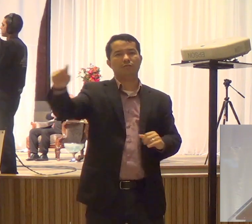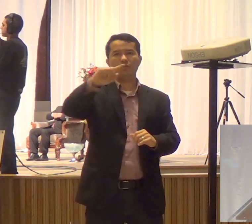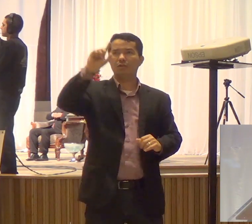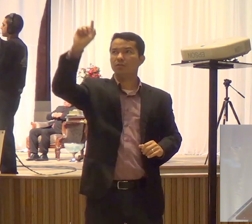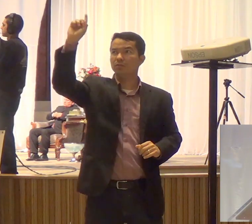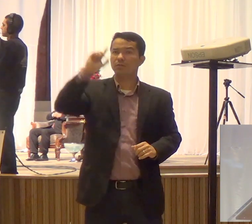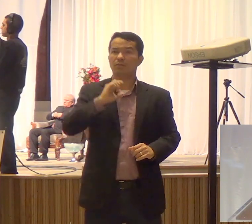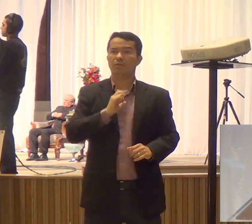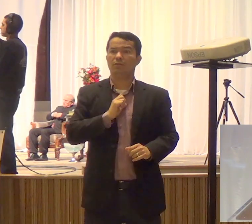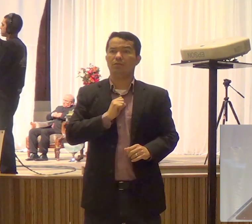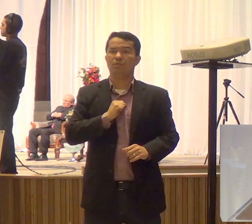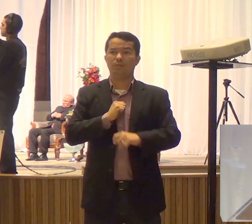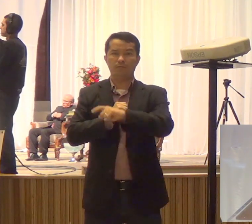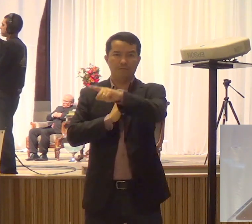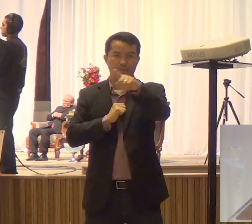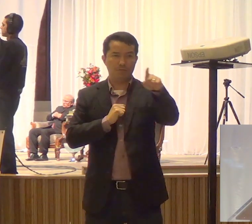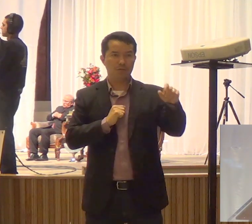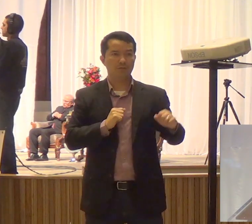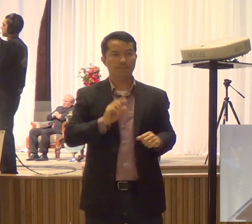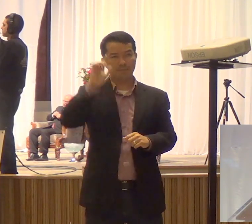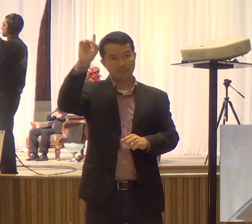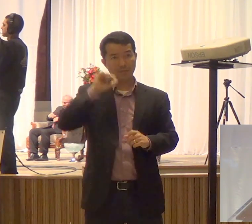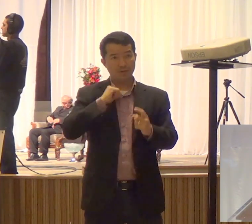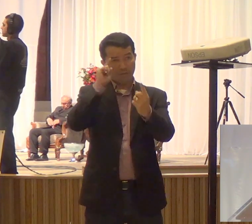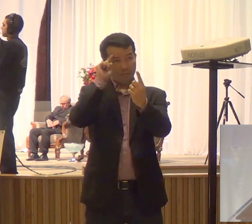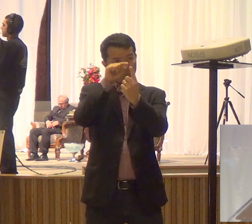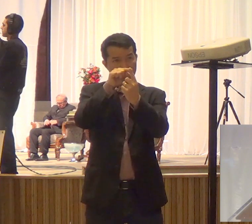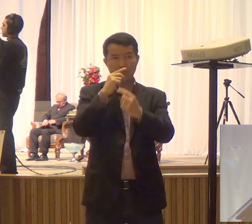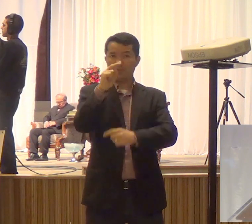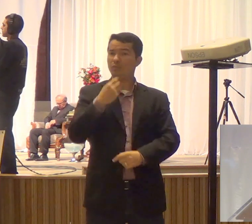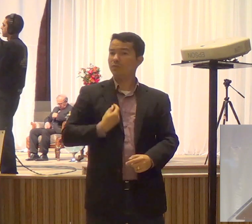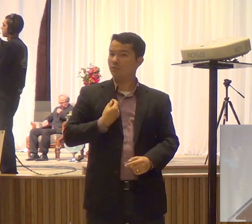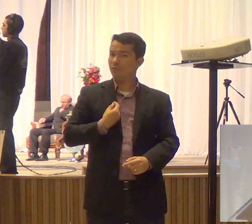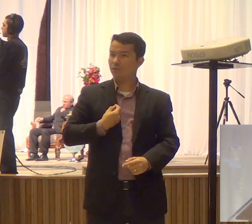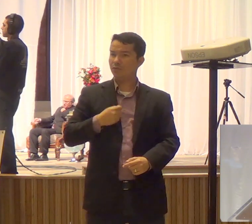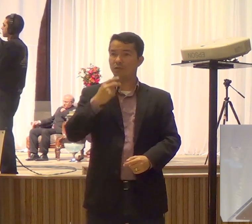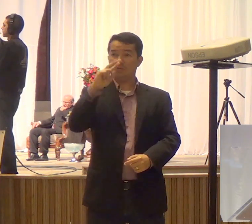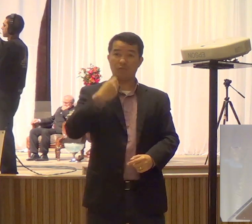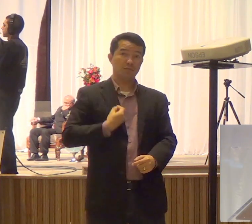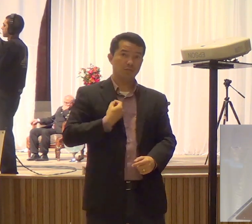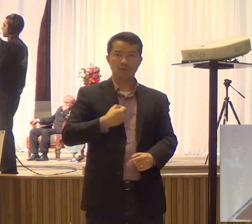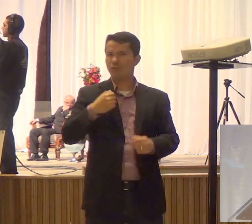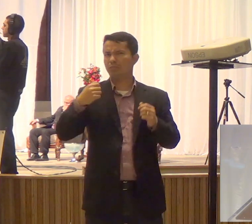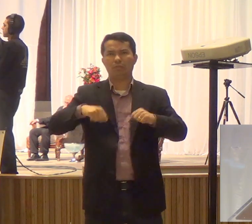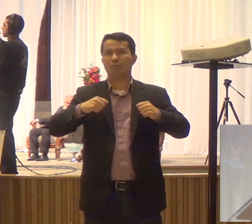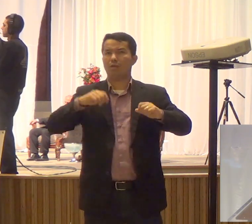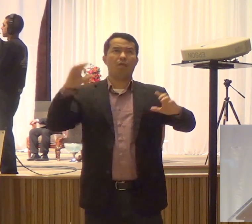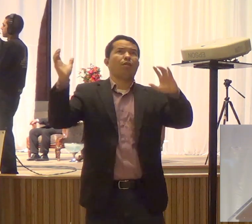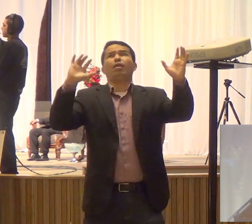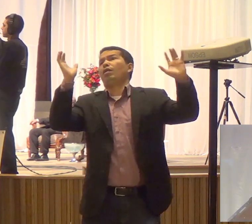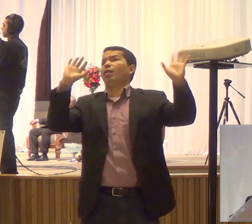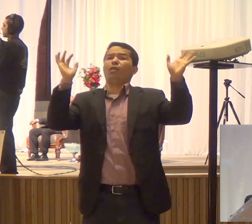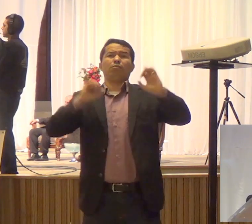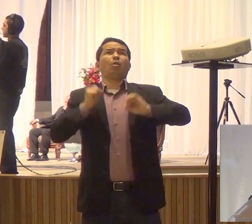do Senhor. Deus tem um propósito para a tua vida. As coisas não precisam ser desesperadas. Você não precisa perder a esperança.